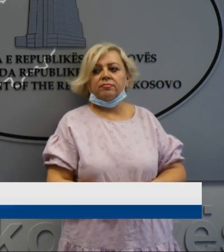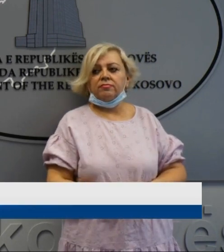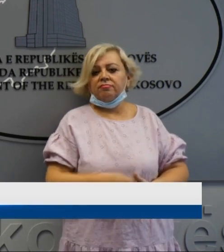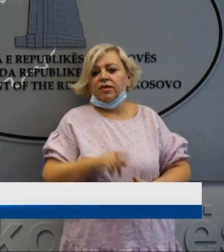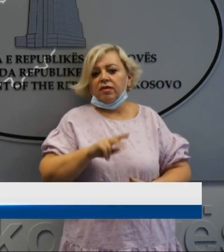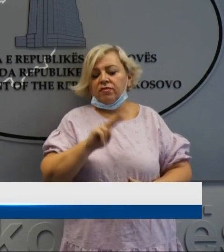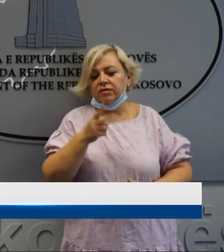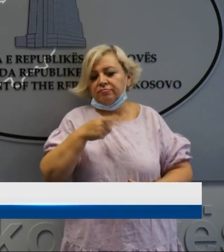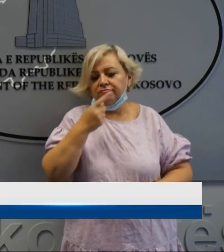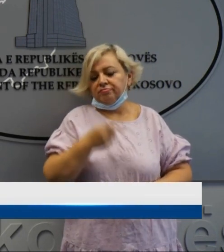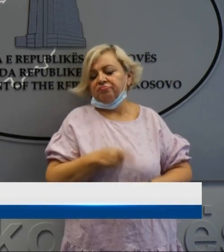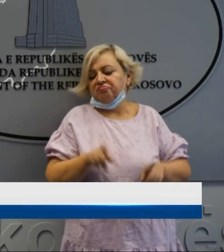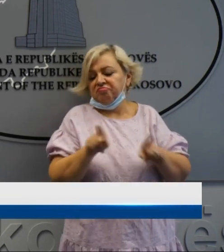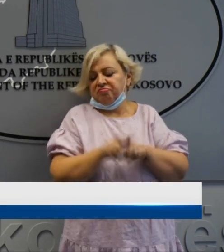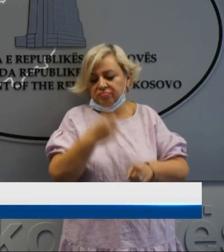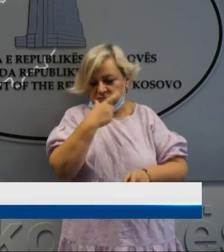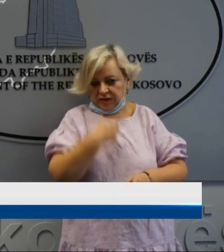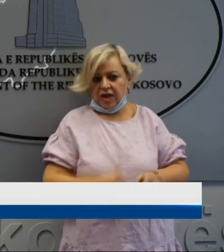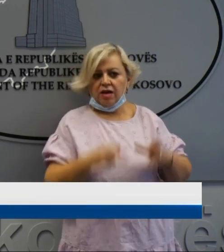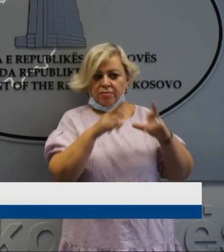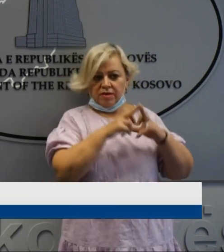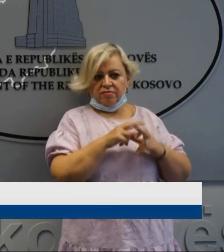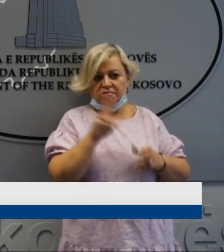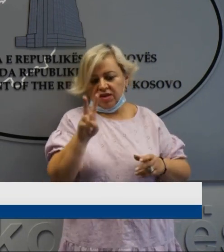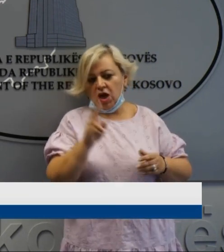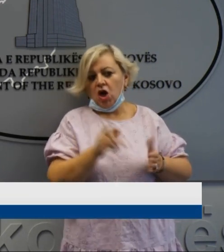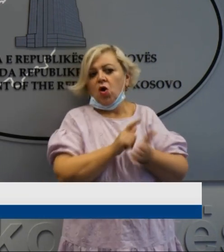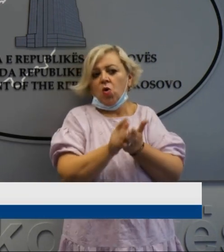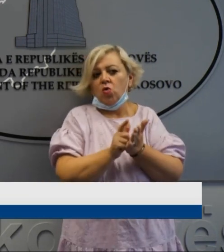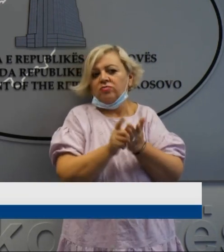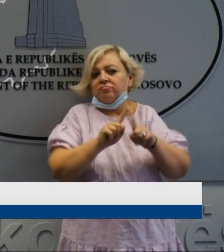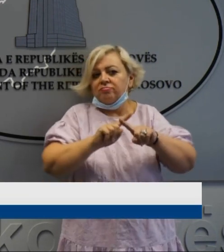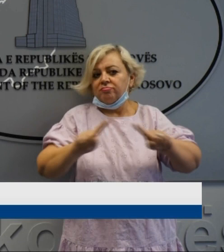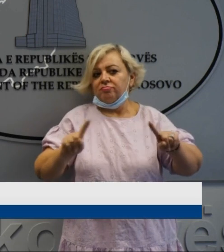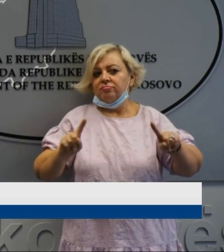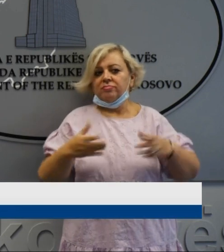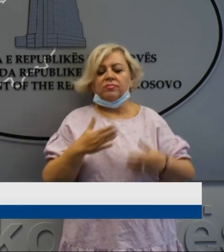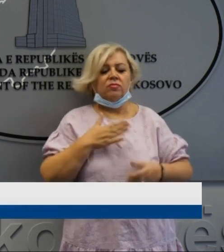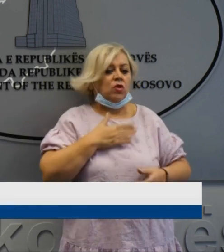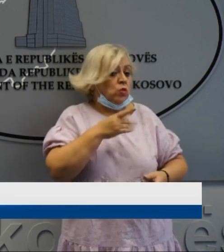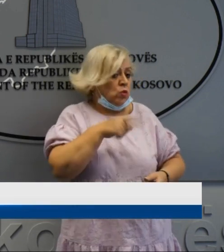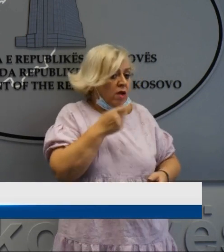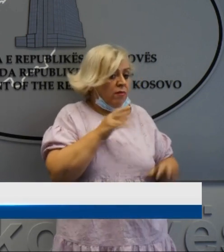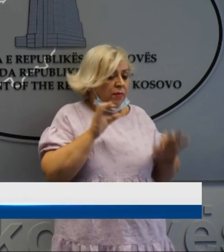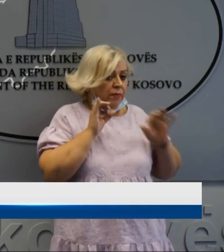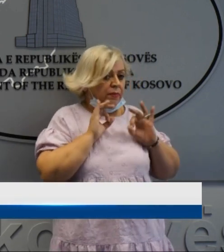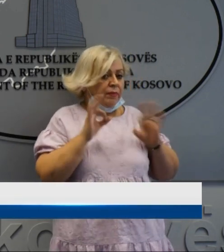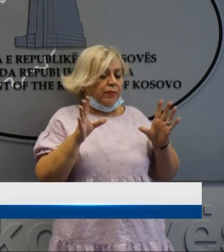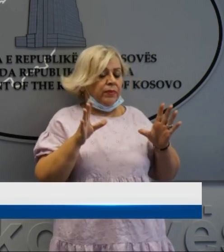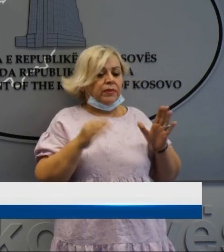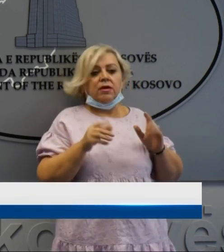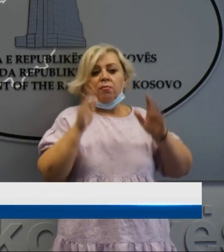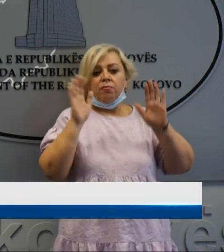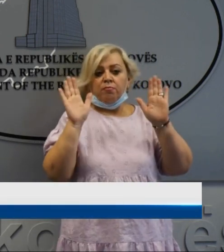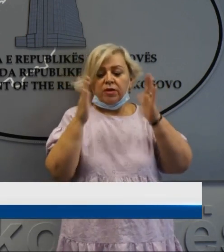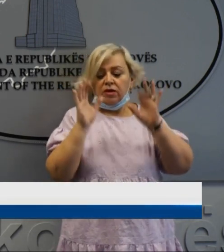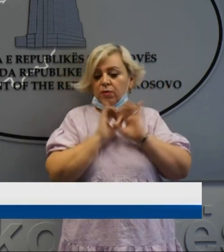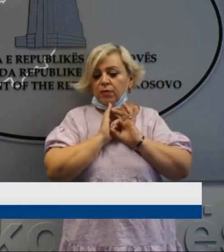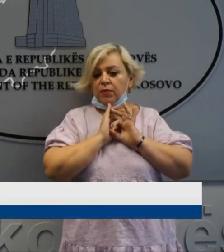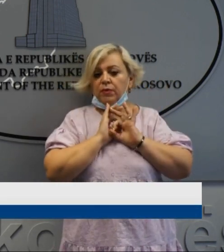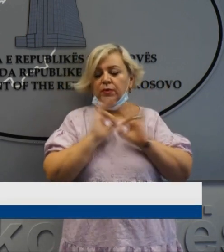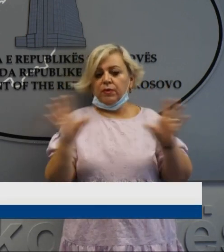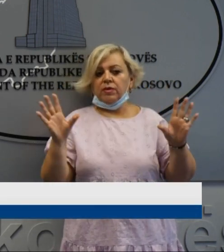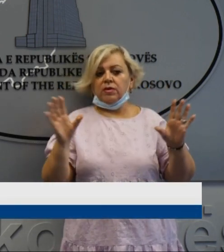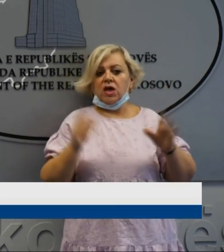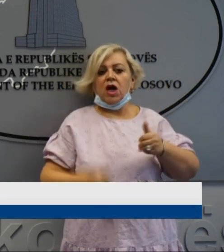Me fjalë tjera, jam i njëti Arben Vitia, por jam në kohë të ndryshme, dhe unë s'kam folur dhe as postuar as edhe një